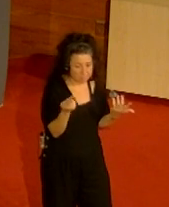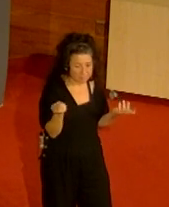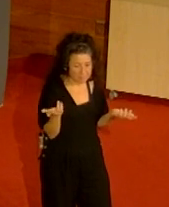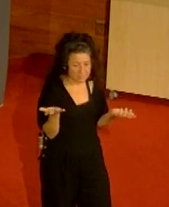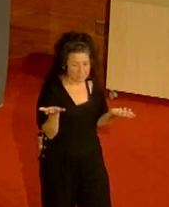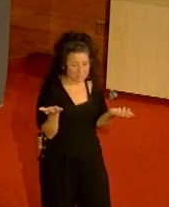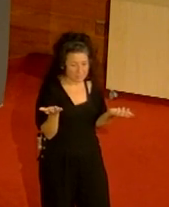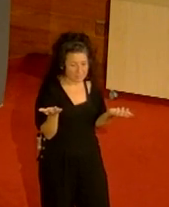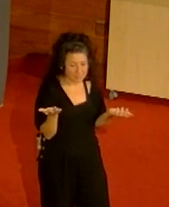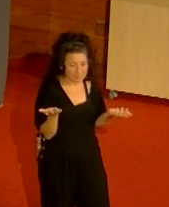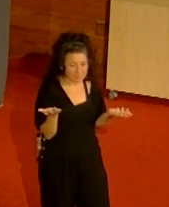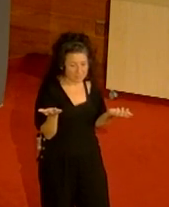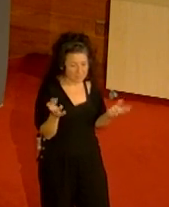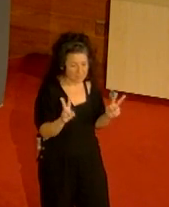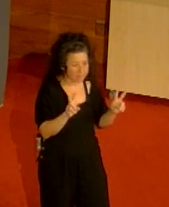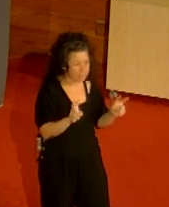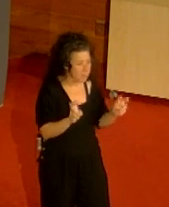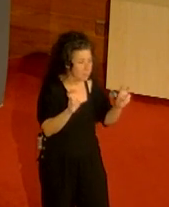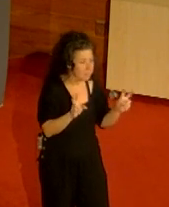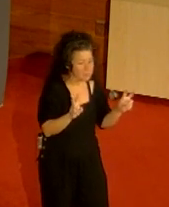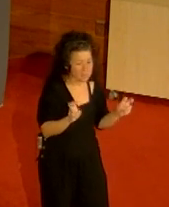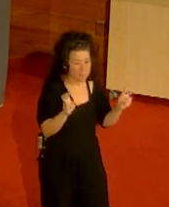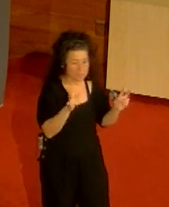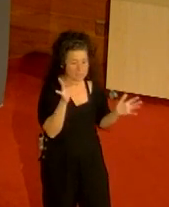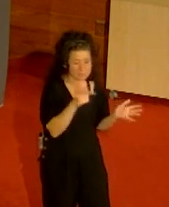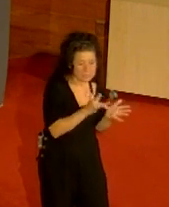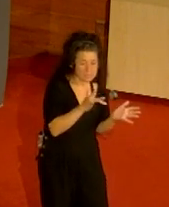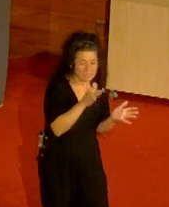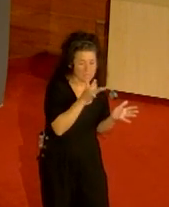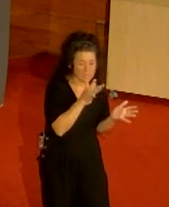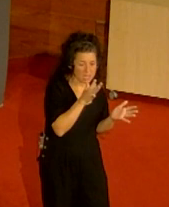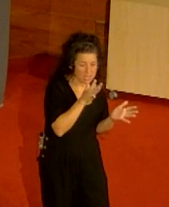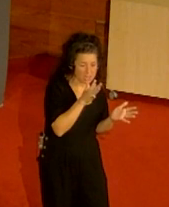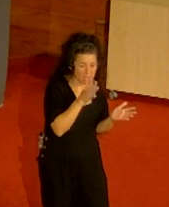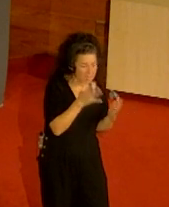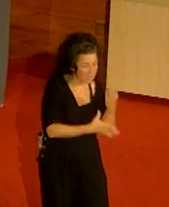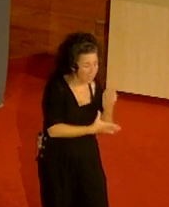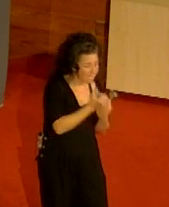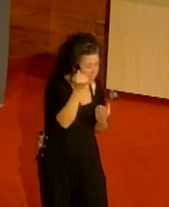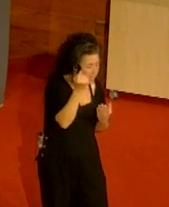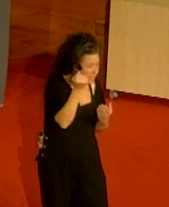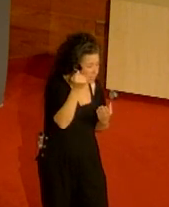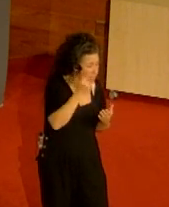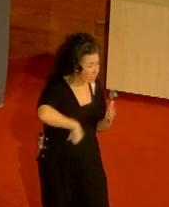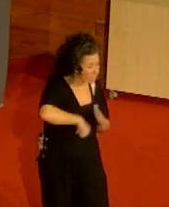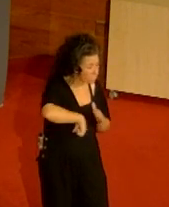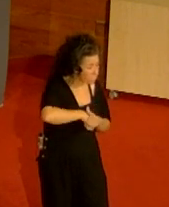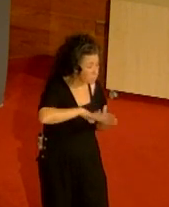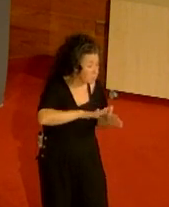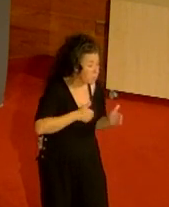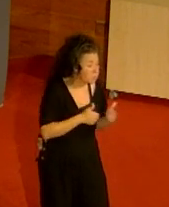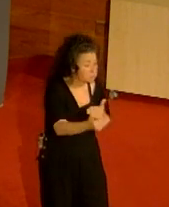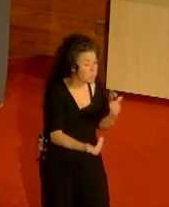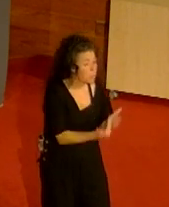como que hay causas temáticas, ¿no? Por fechas, ahora es la de la Federación de Fútbol, pero quizás un día